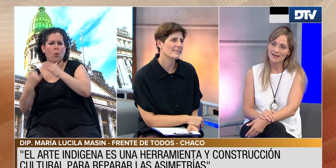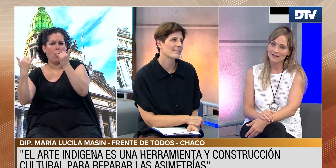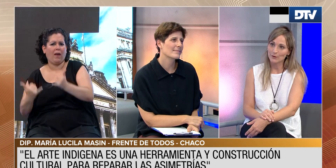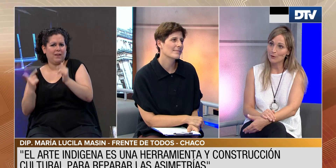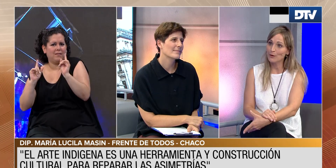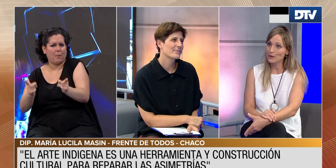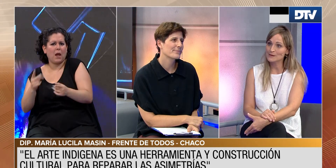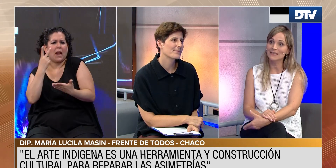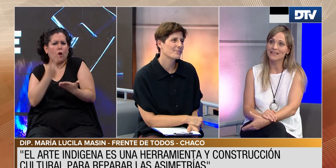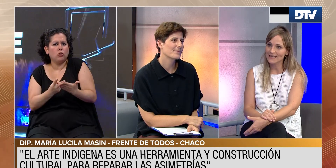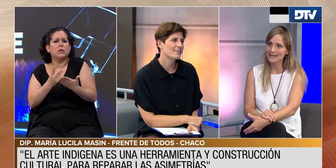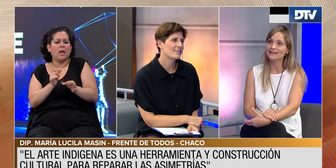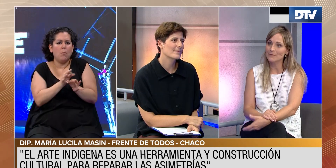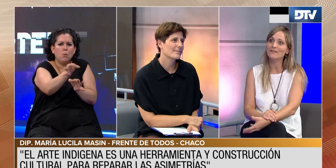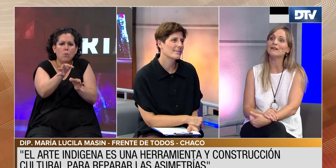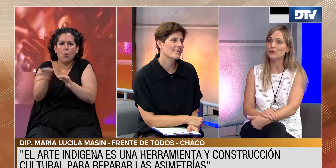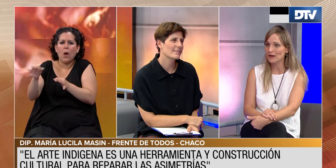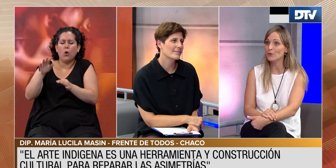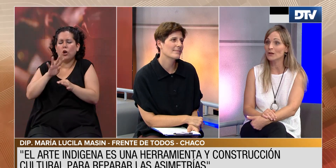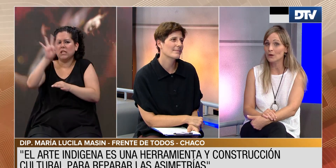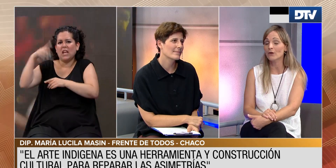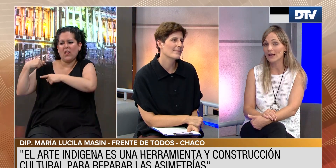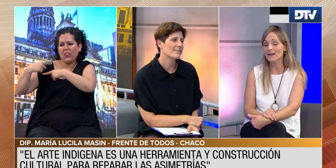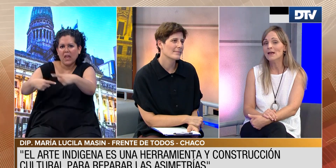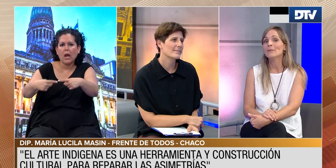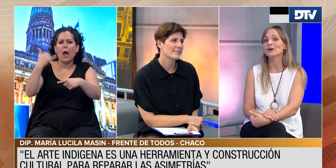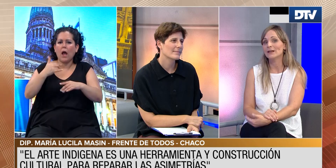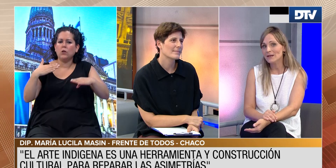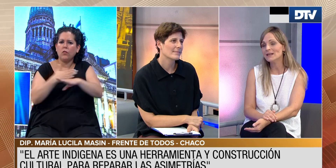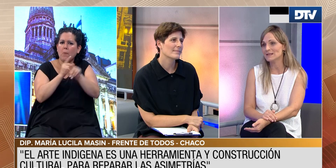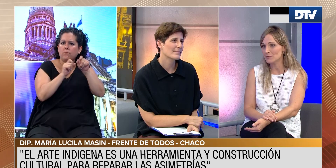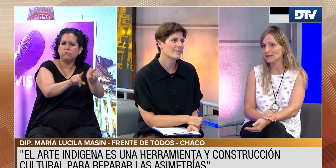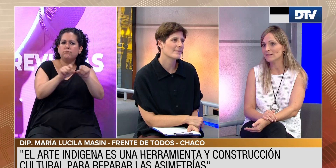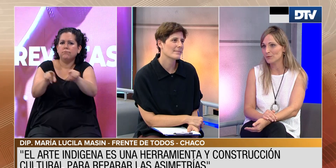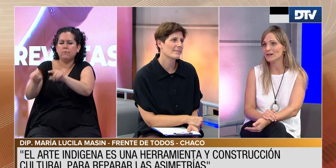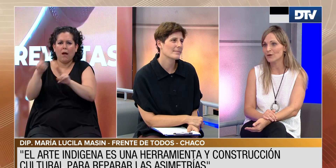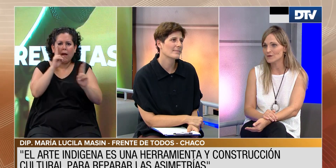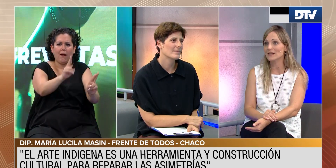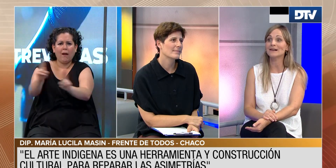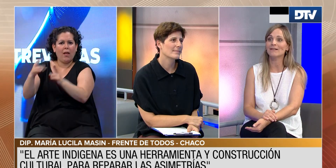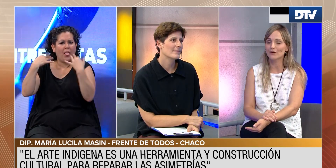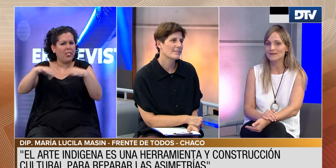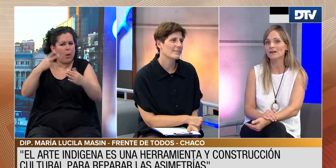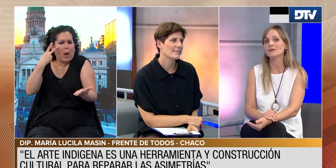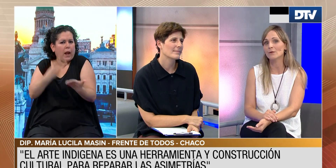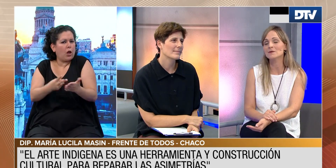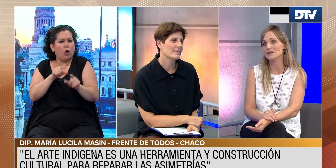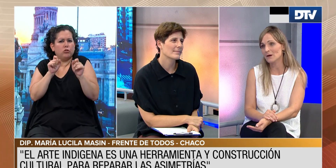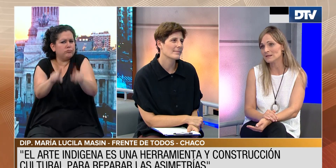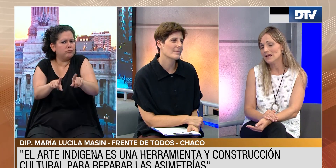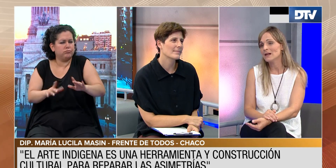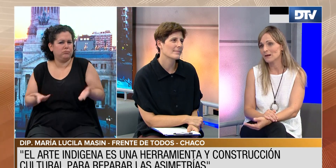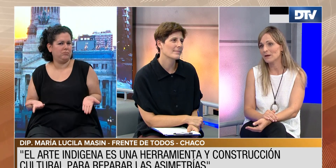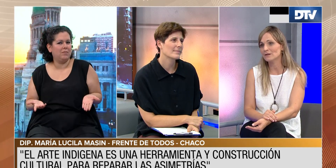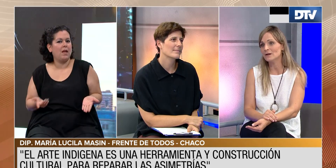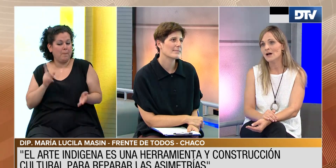lenguas de nuestros pueblos indígenas también dentro de la currícula escolar, pero también es importante poder reconocer y revalorizar esto que vos